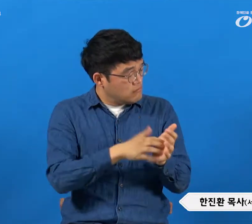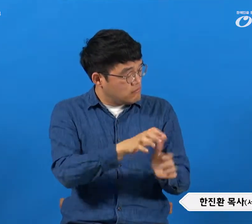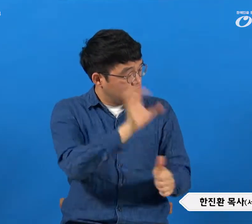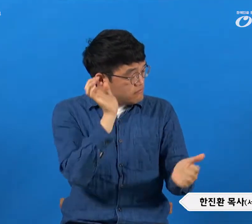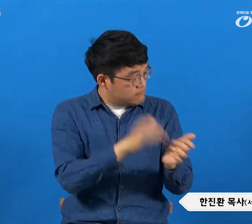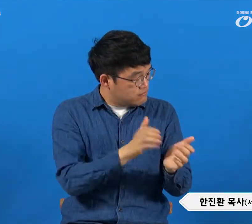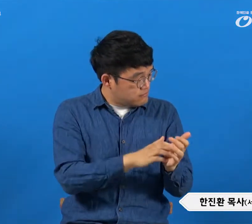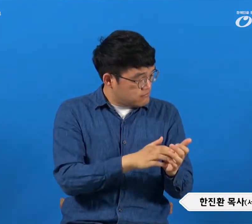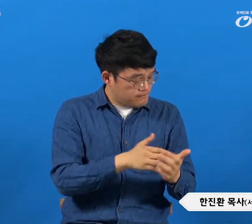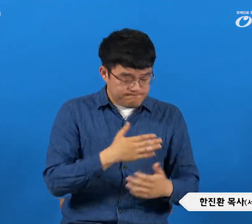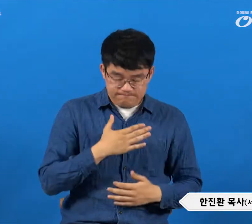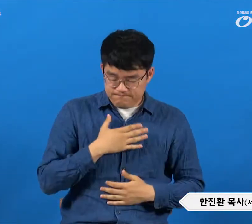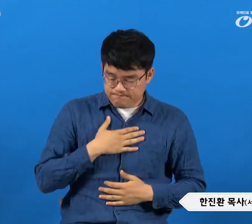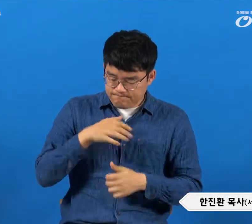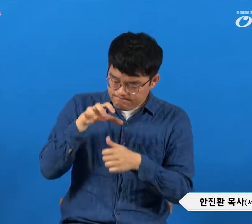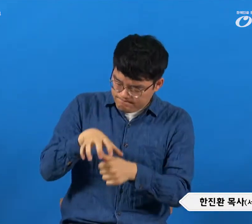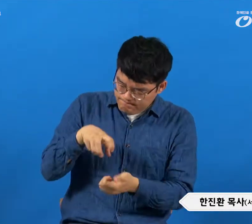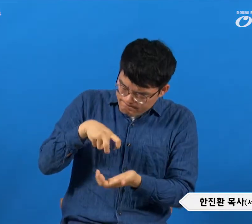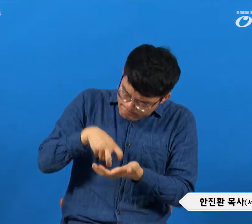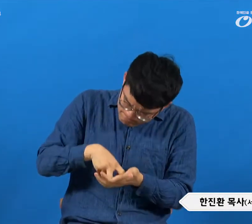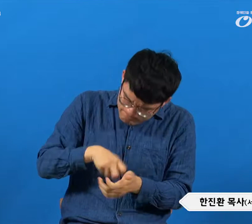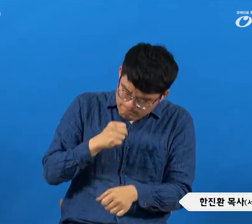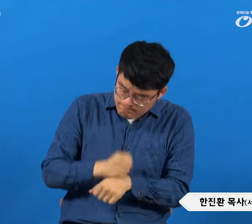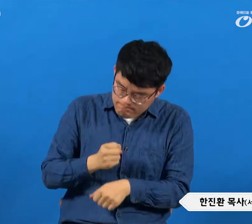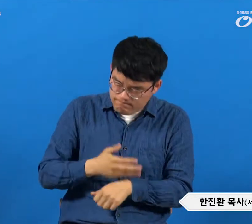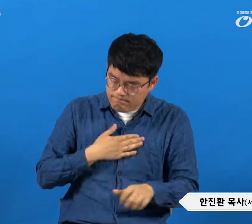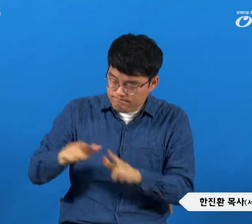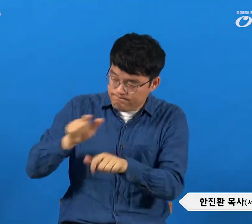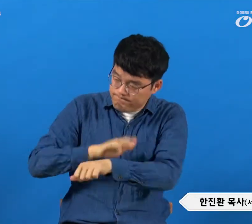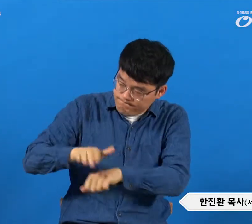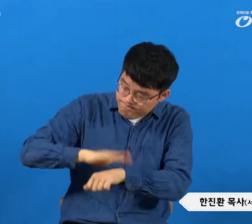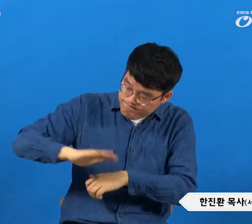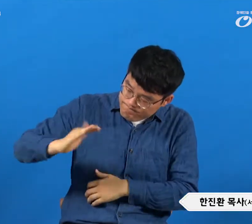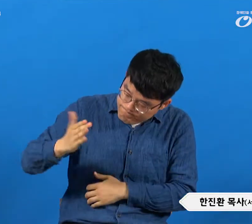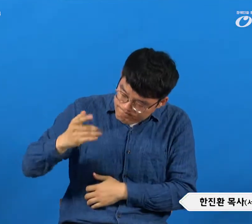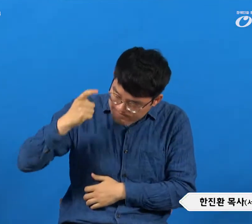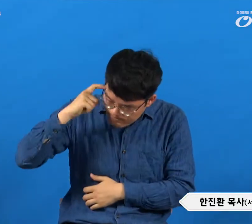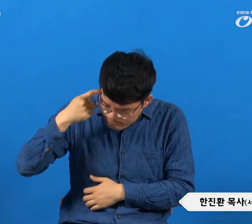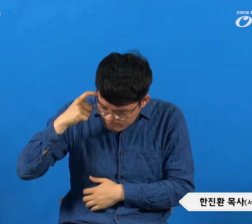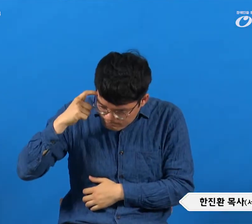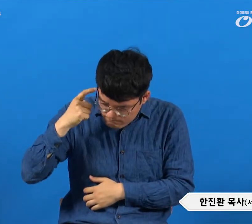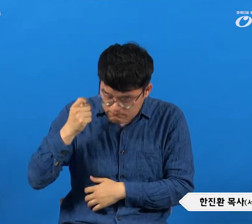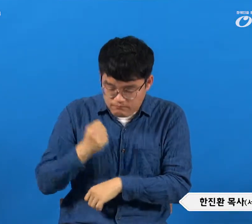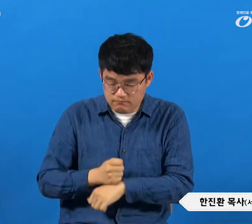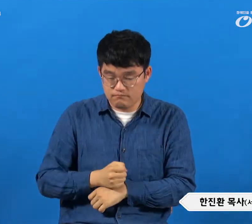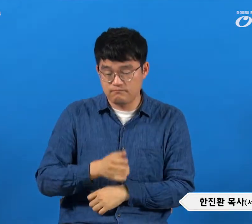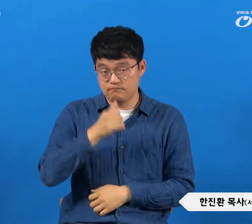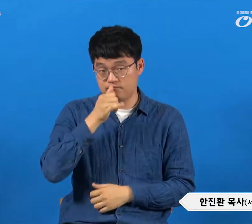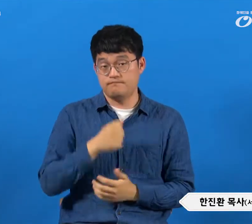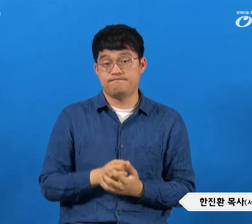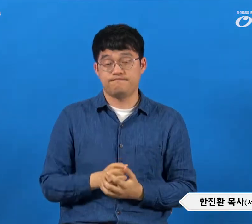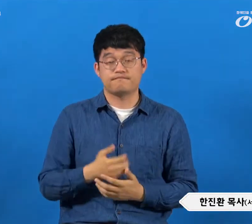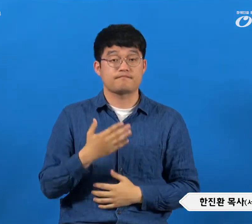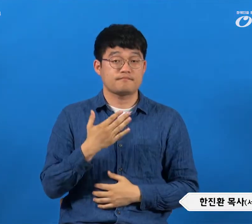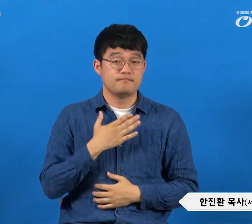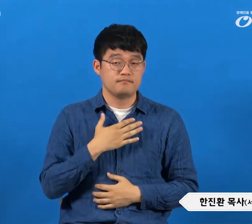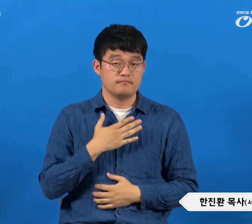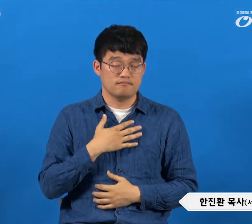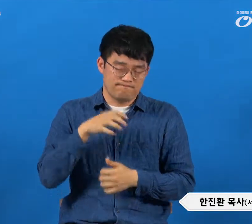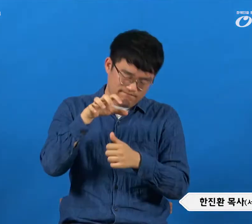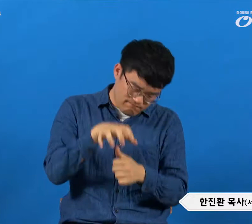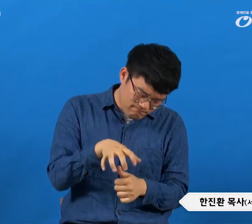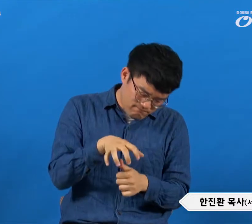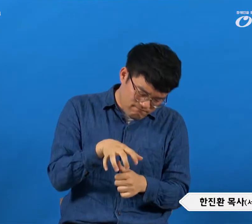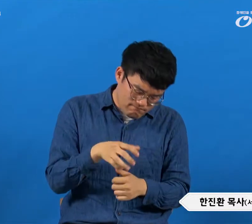나는 감방에 앉아서 그냥 내 생활을, 감방 생활을 잘해야 되는데 그러고 있는 것입니다. 내가